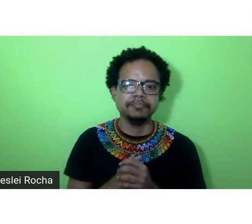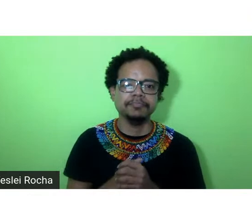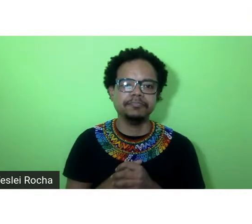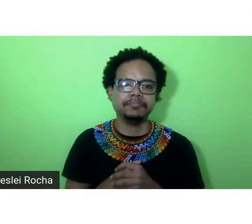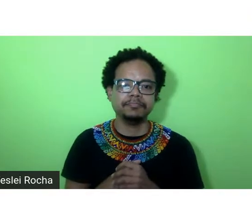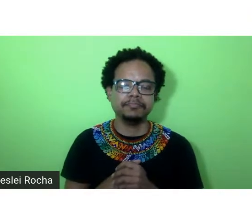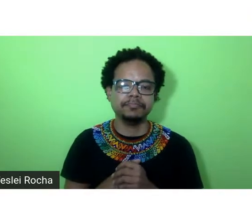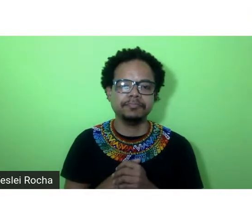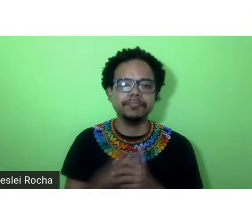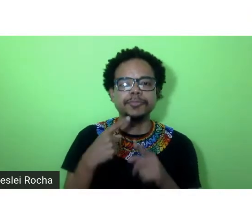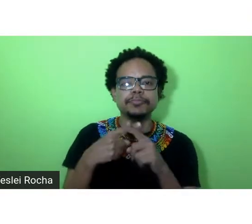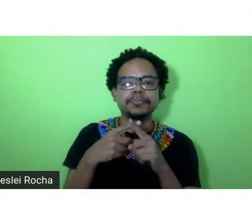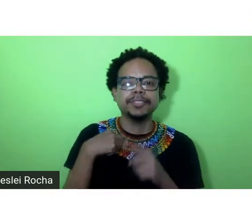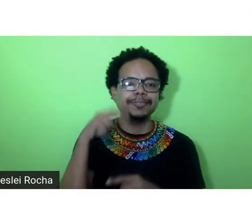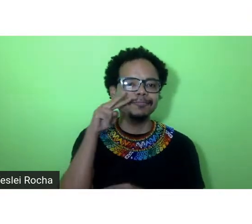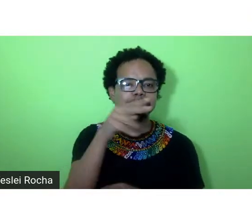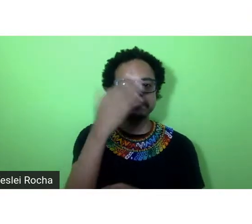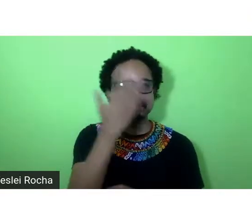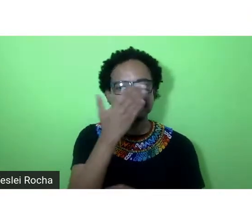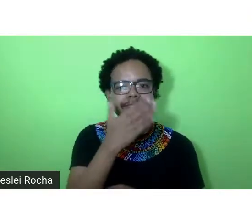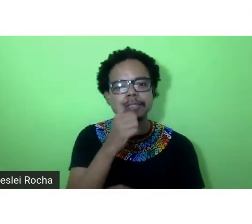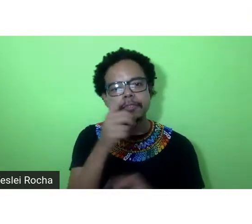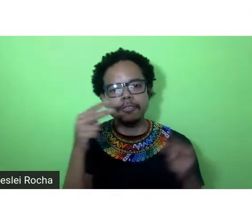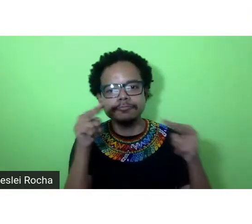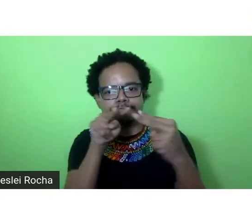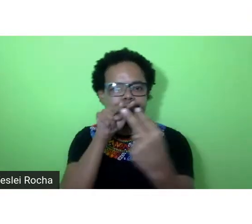a internet consegue me ver